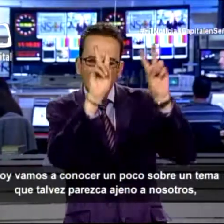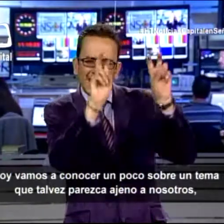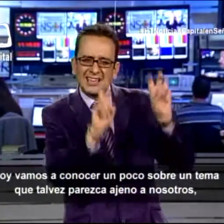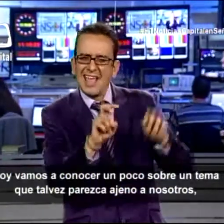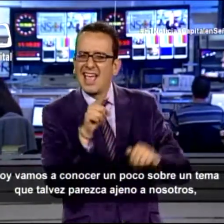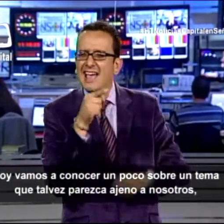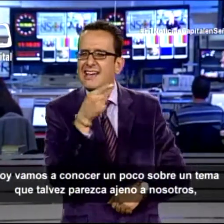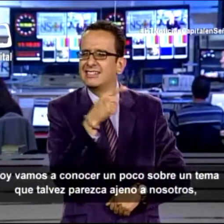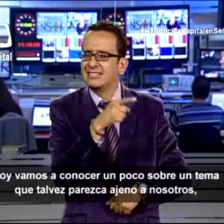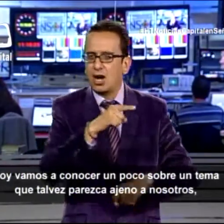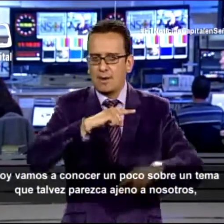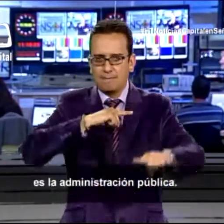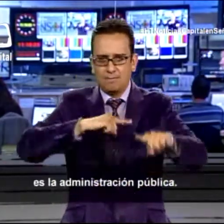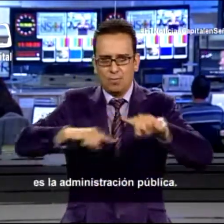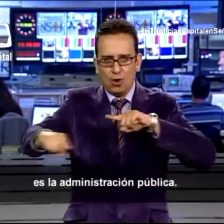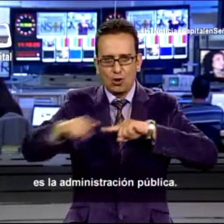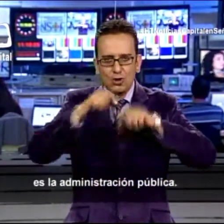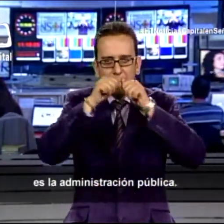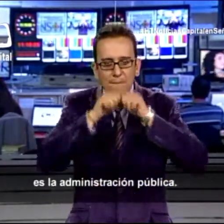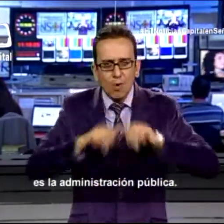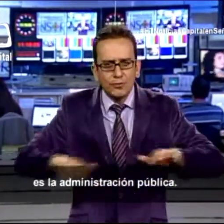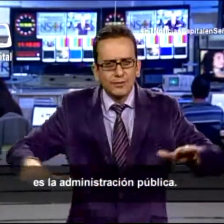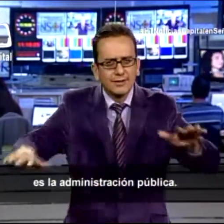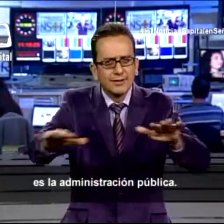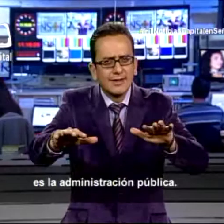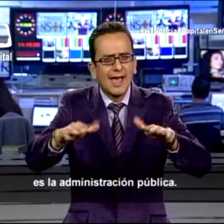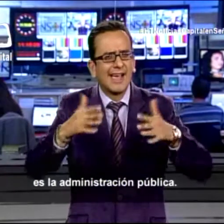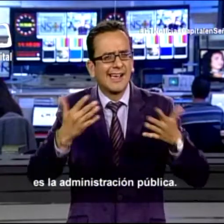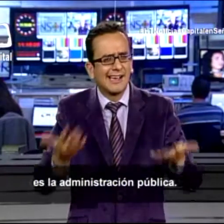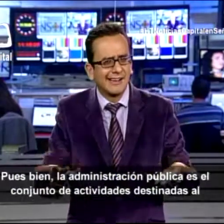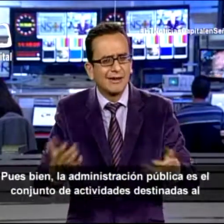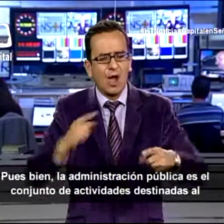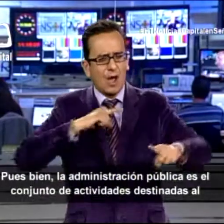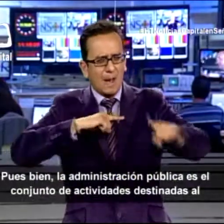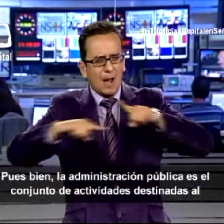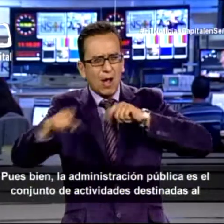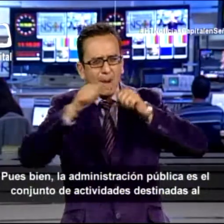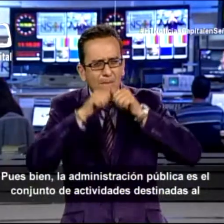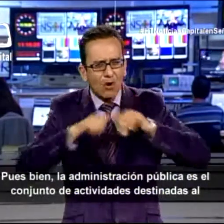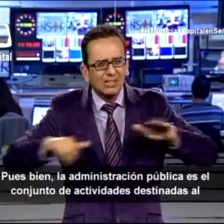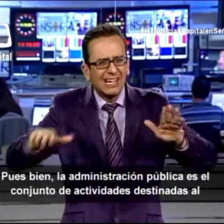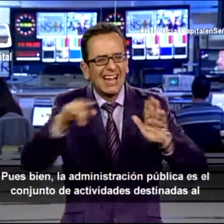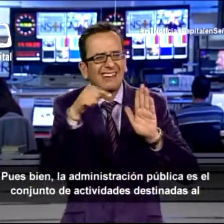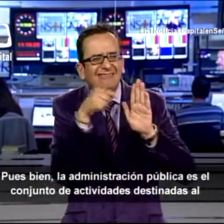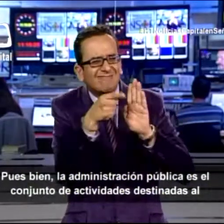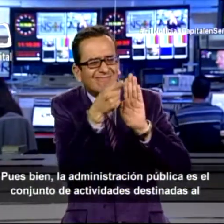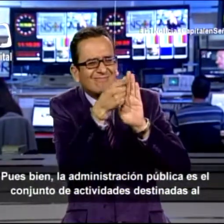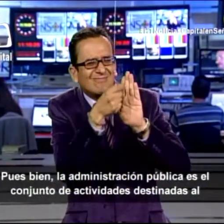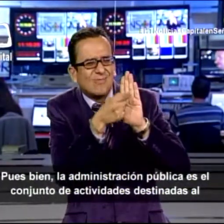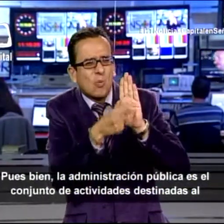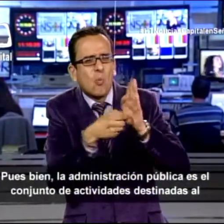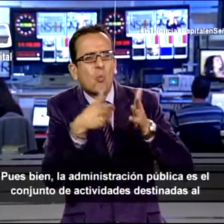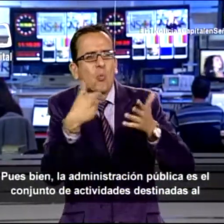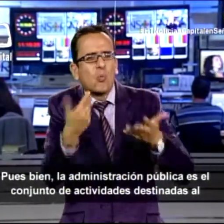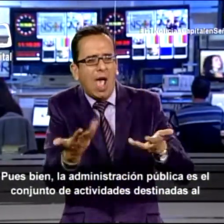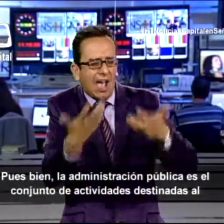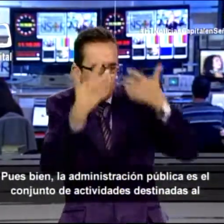parezca ajeno a nosotros, es la administración pública. Pues bien, la administración pública es el conjunto de actividades